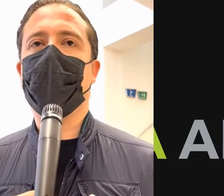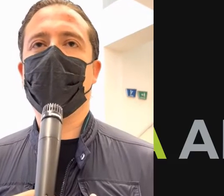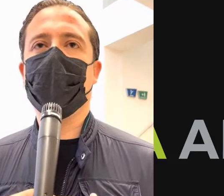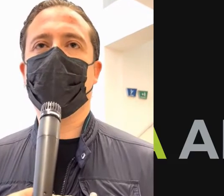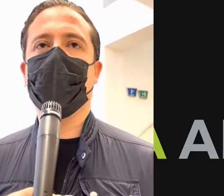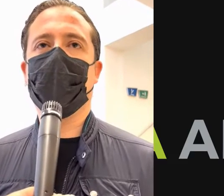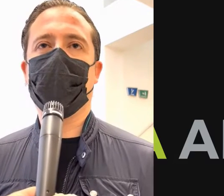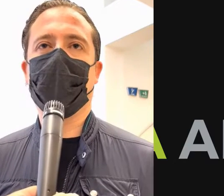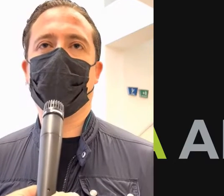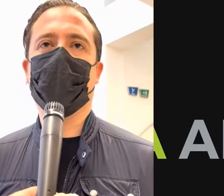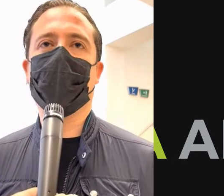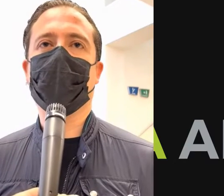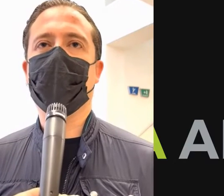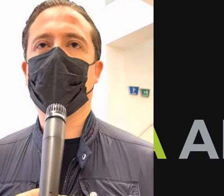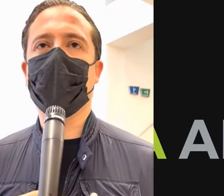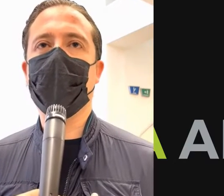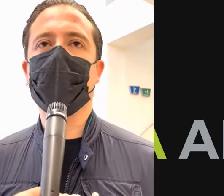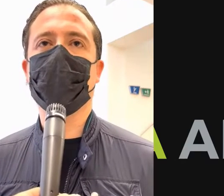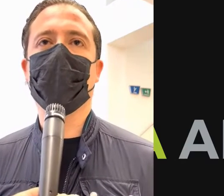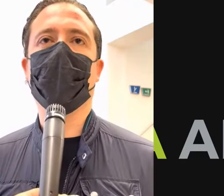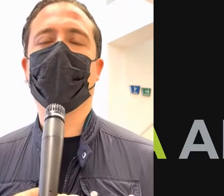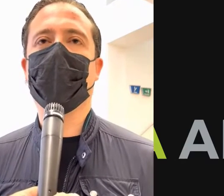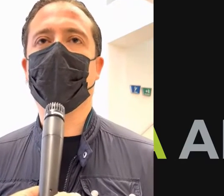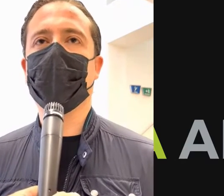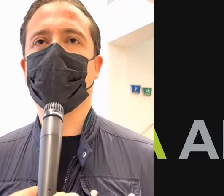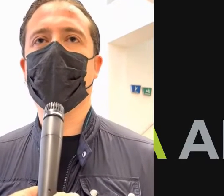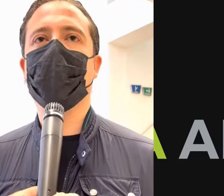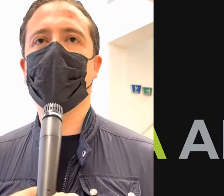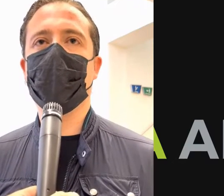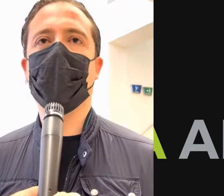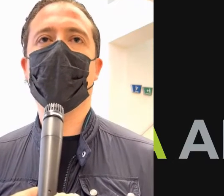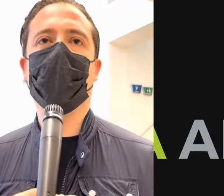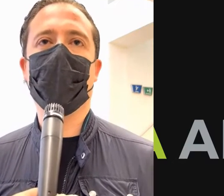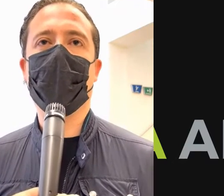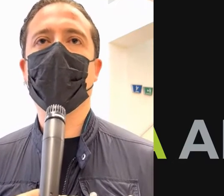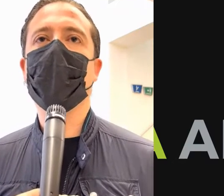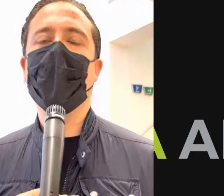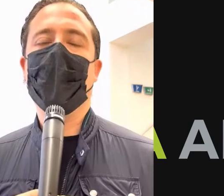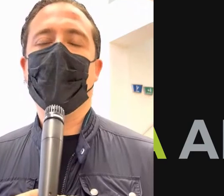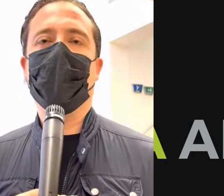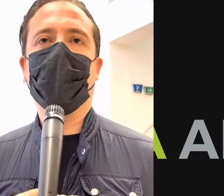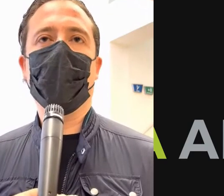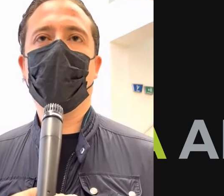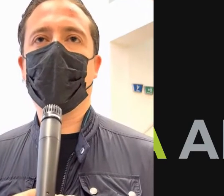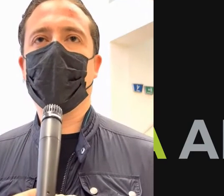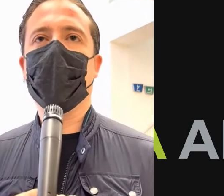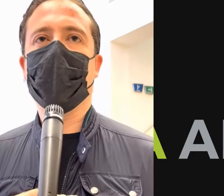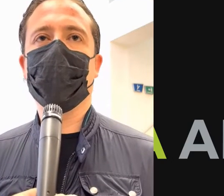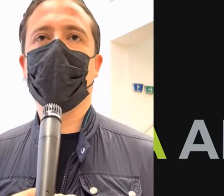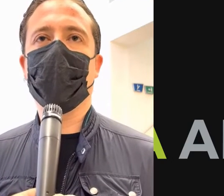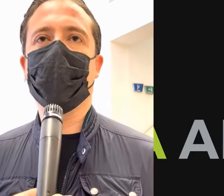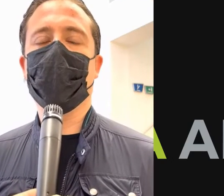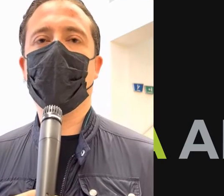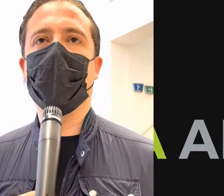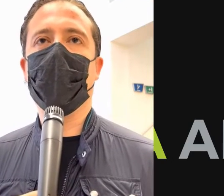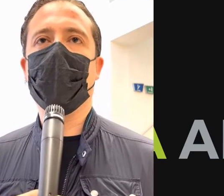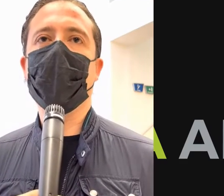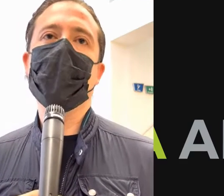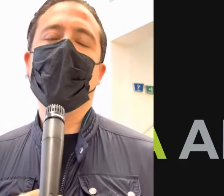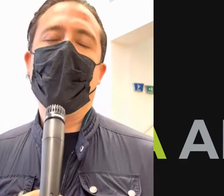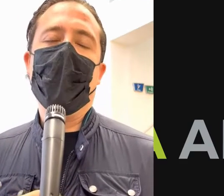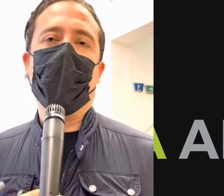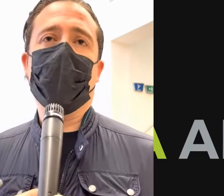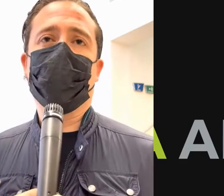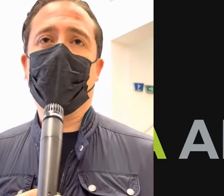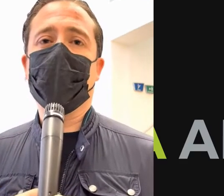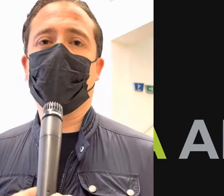no se dejarán de hacer pues las actividades diarias como electrificación, bacheo, alumbrado, todo lo que tiene que hacer un municipio al día a